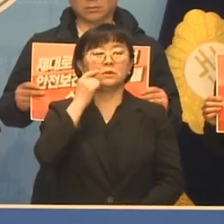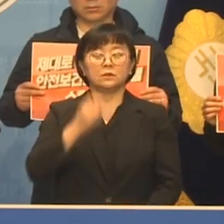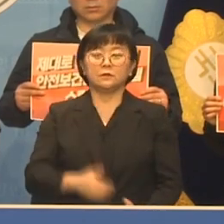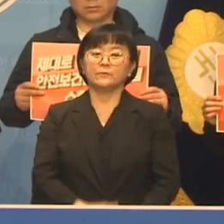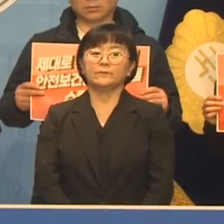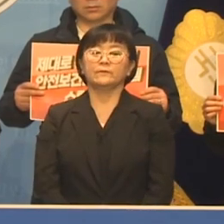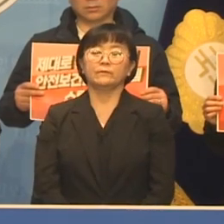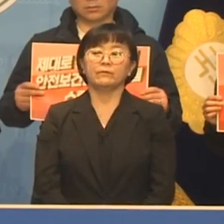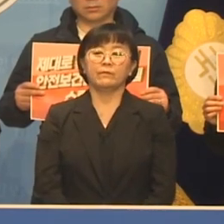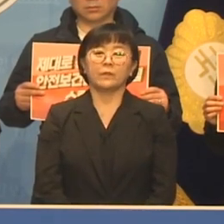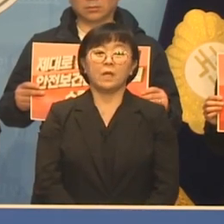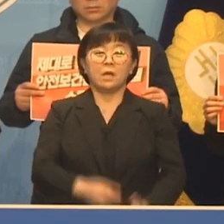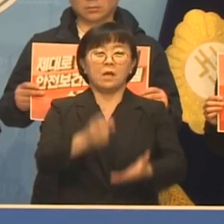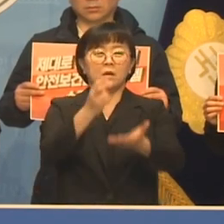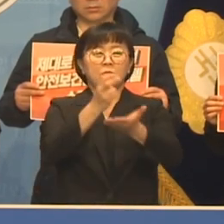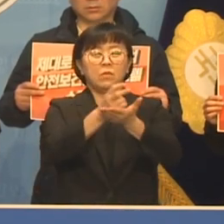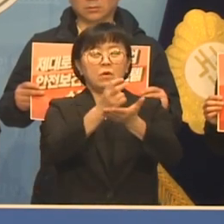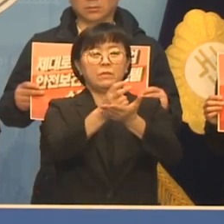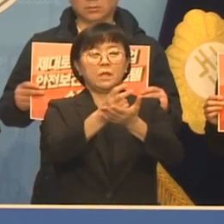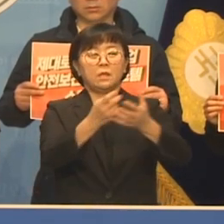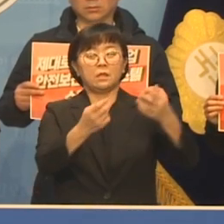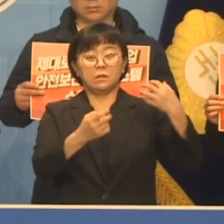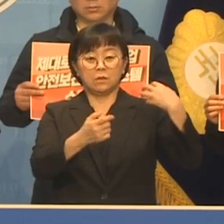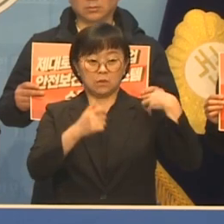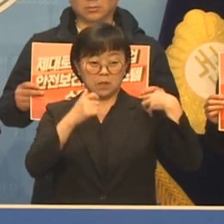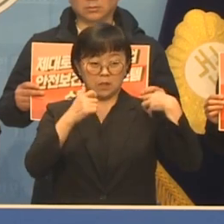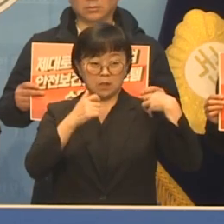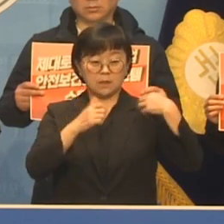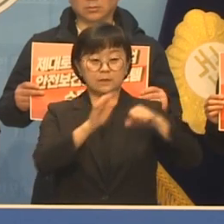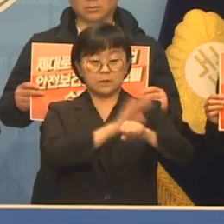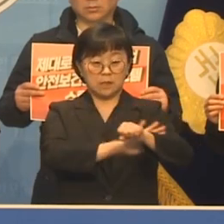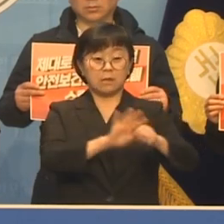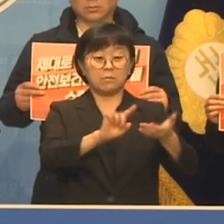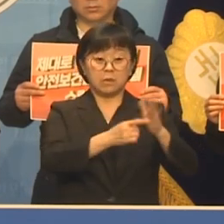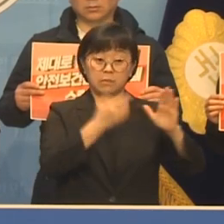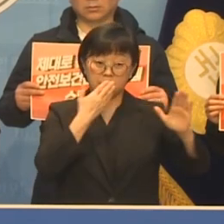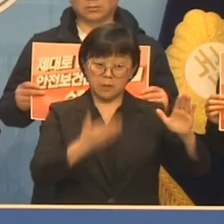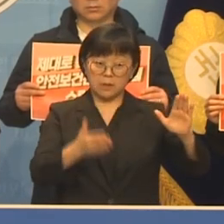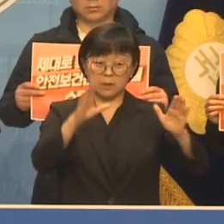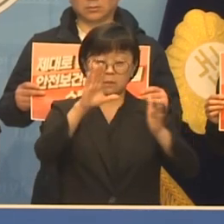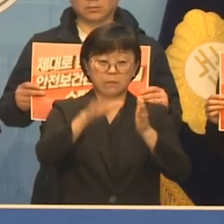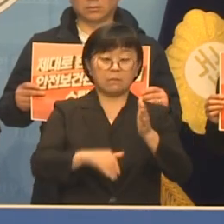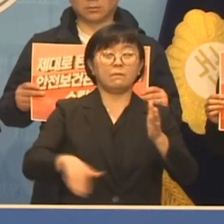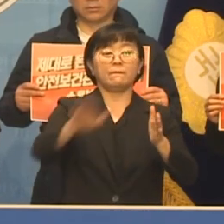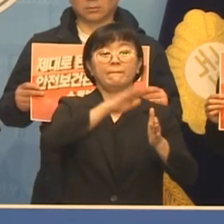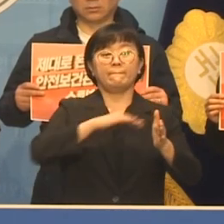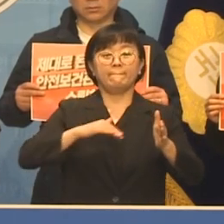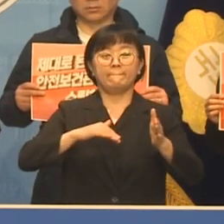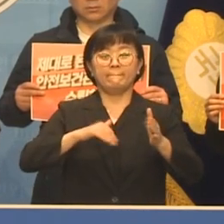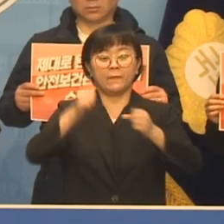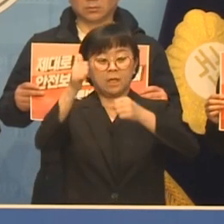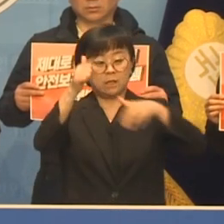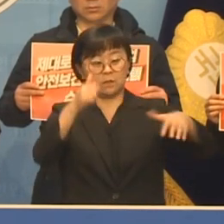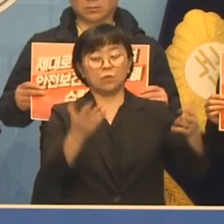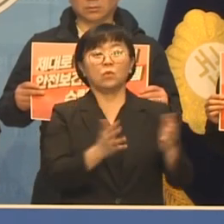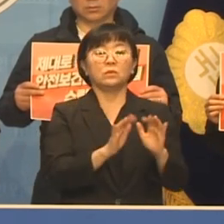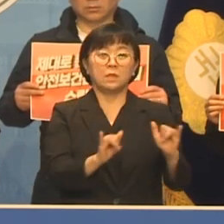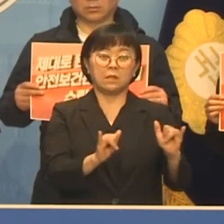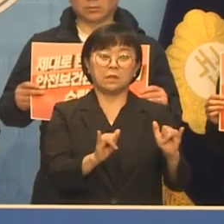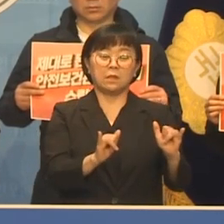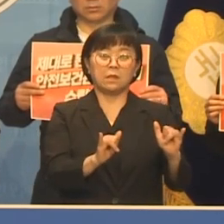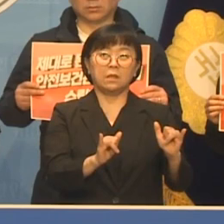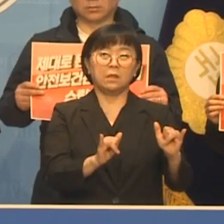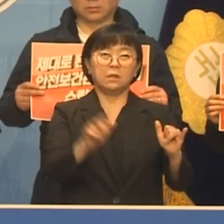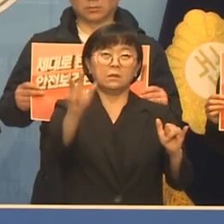말입니까? 법이 법으로서의 역할을 제대로 할 때 그럴 때만이 우리 하청 노동자들 아니